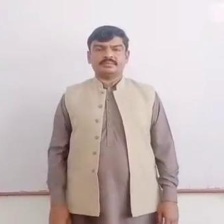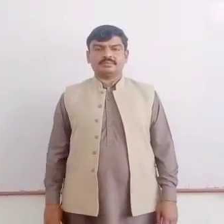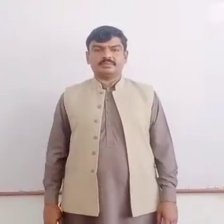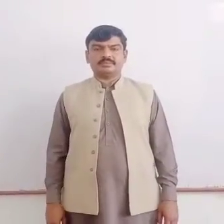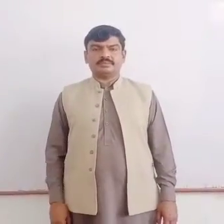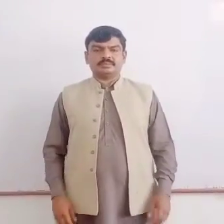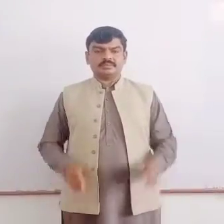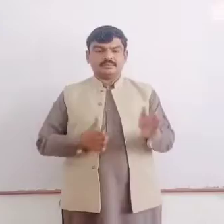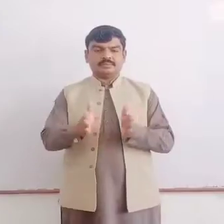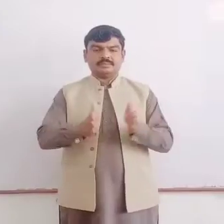लस्सी,